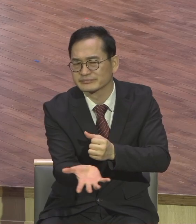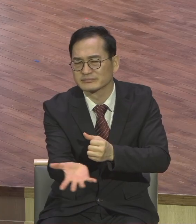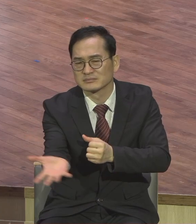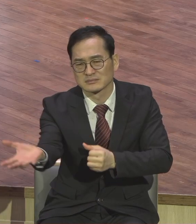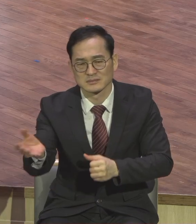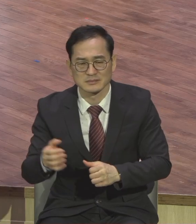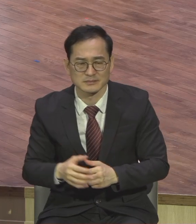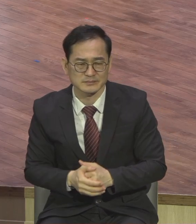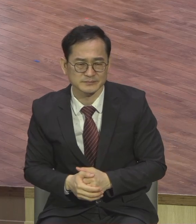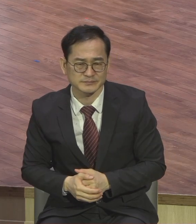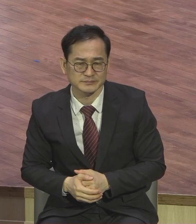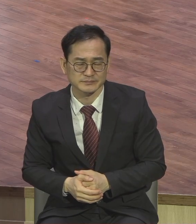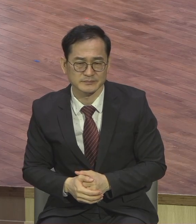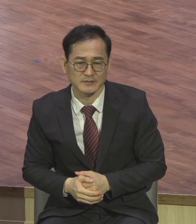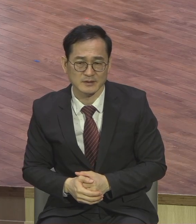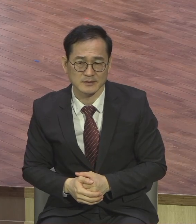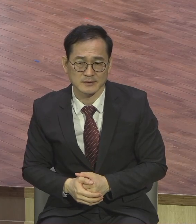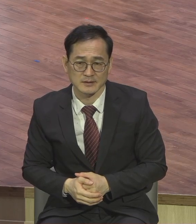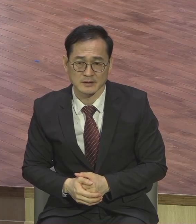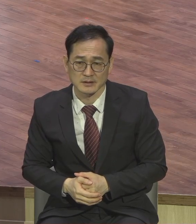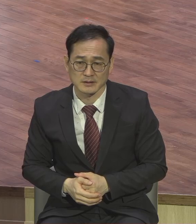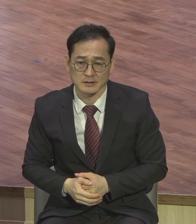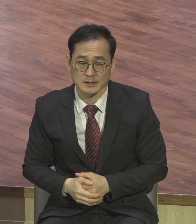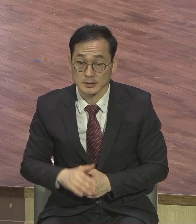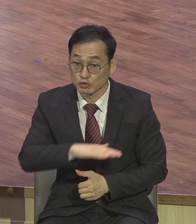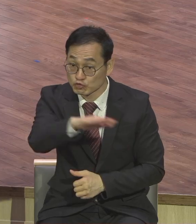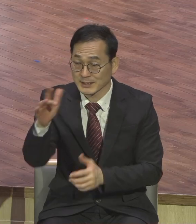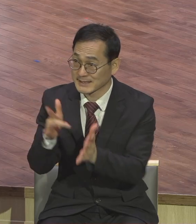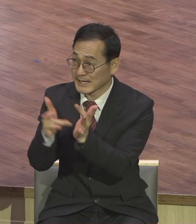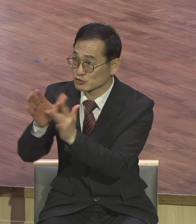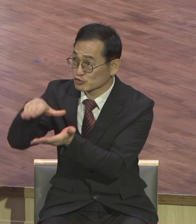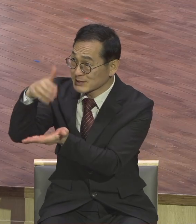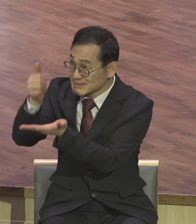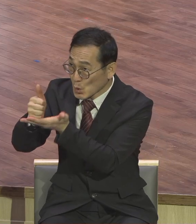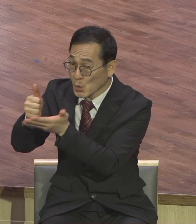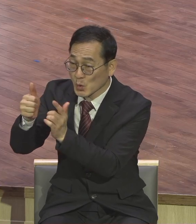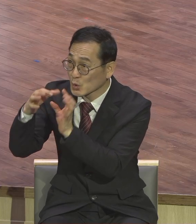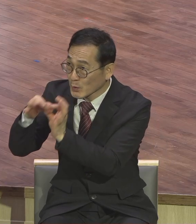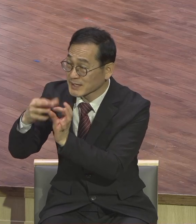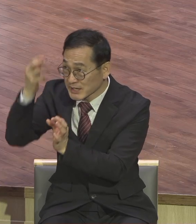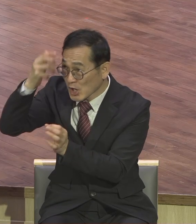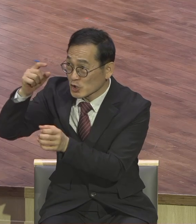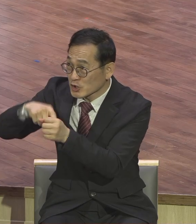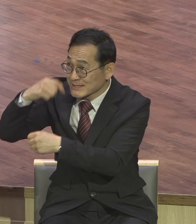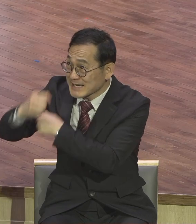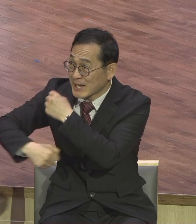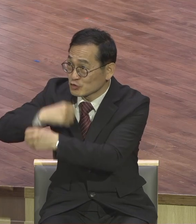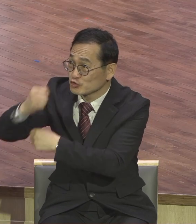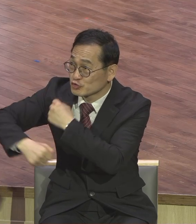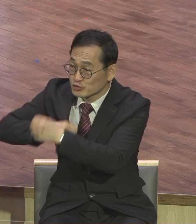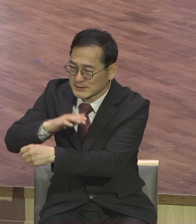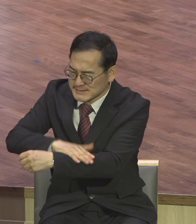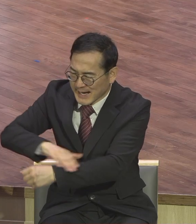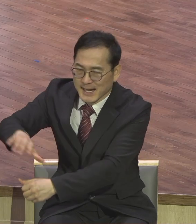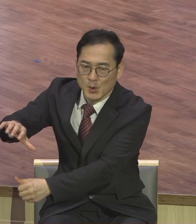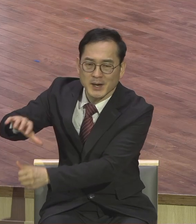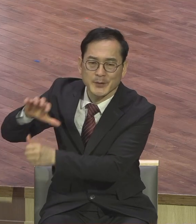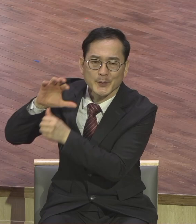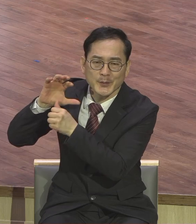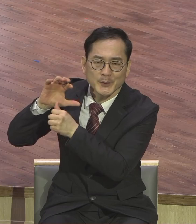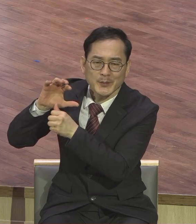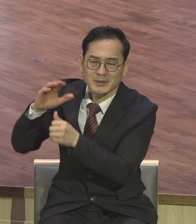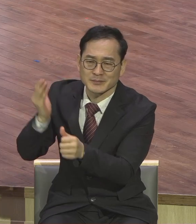영적으로 우리는 예수 그리스도를 통해서 주어진 영적 자유함을 놓치지 말고 올바로 누려야